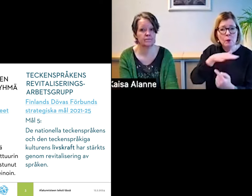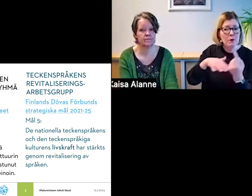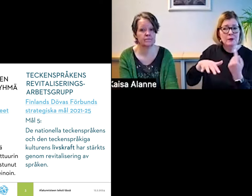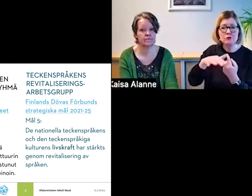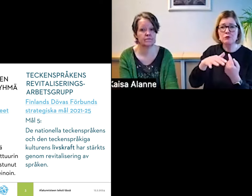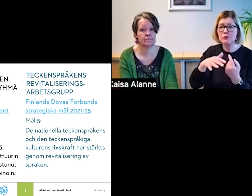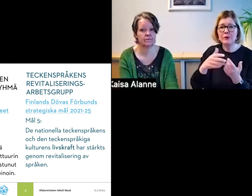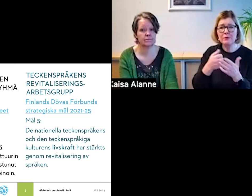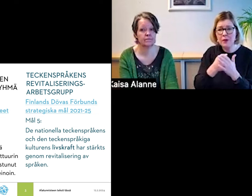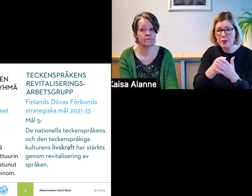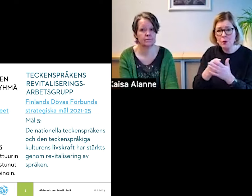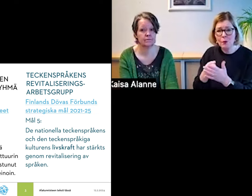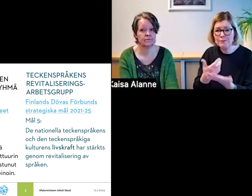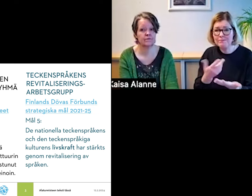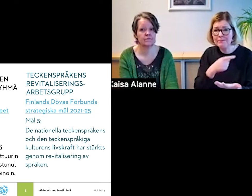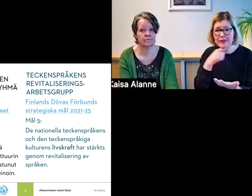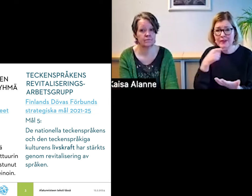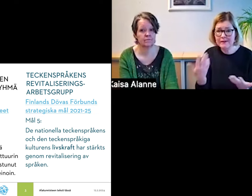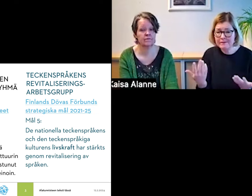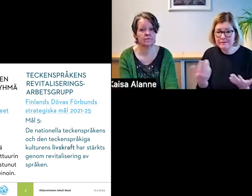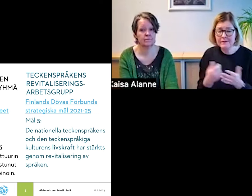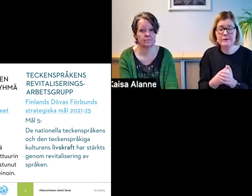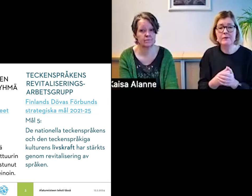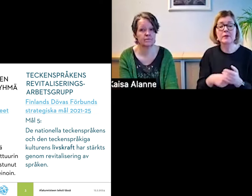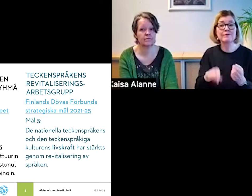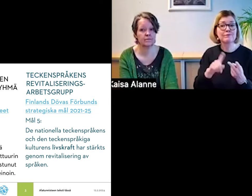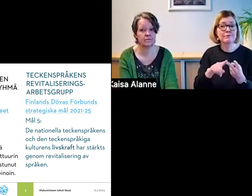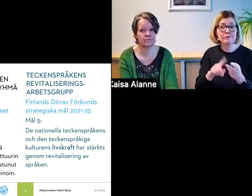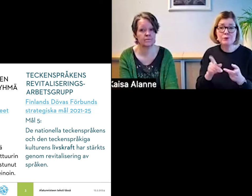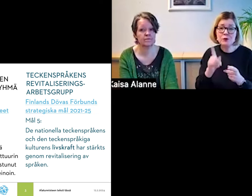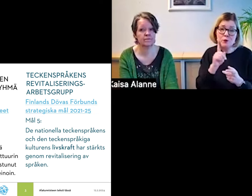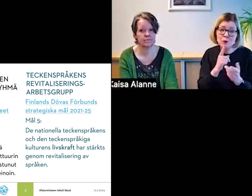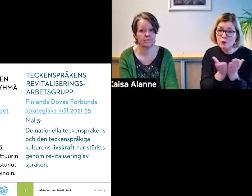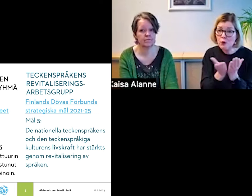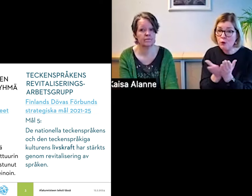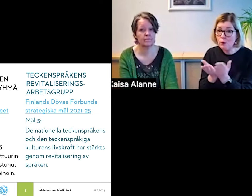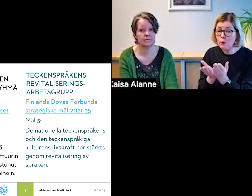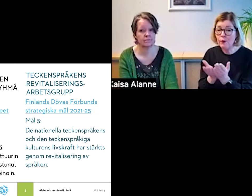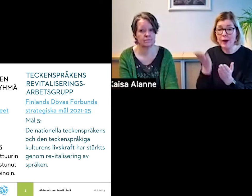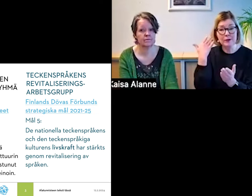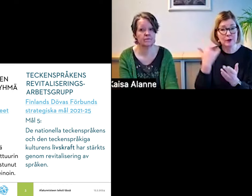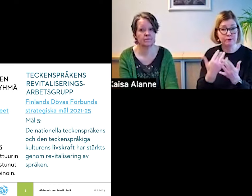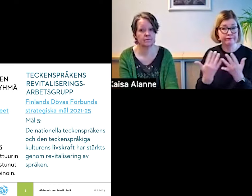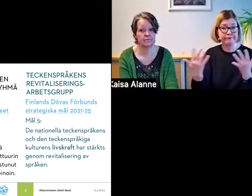todella hankalaa kasvaa viittomakieliseksi. Hän ei saa tukea viittomakielisestä ympäristöstä.